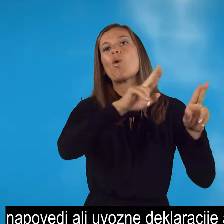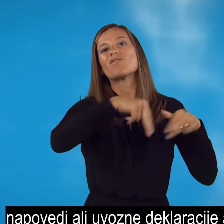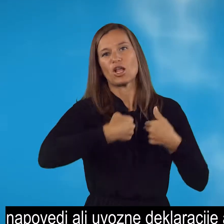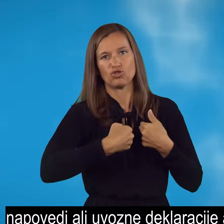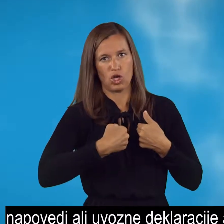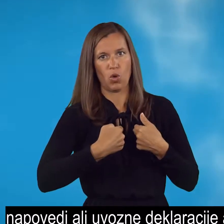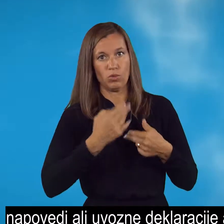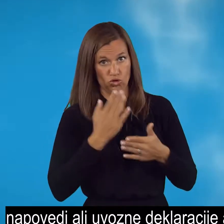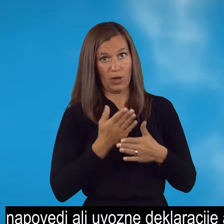davka.